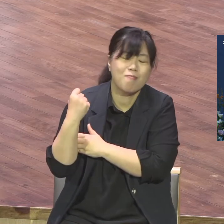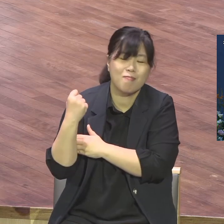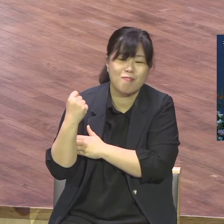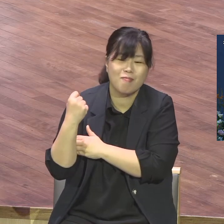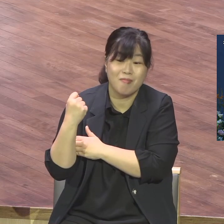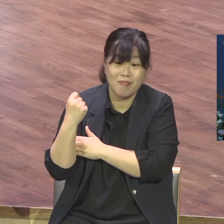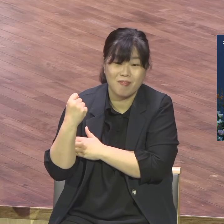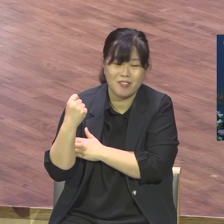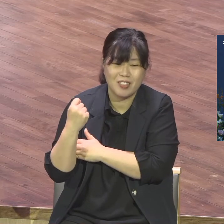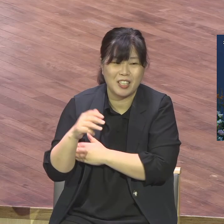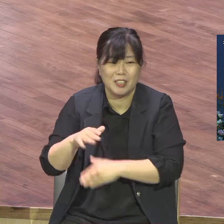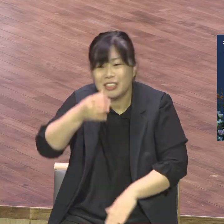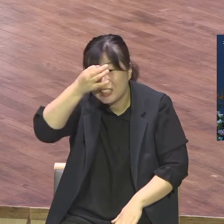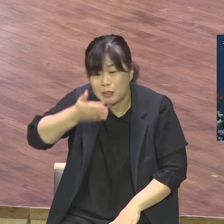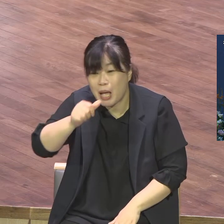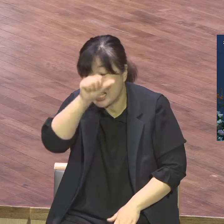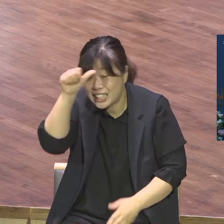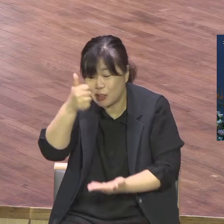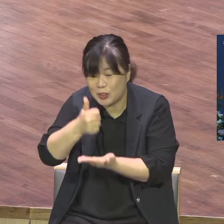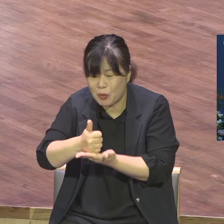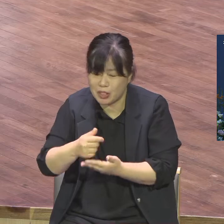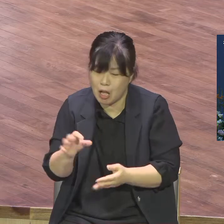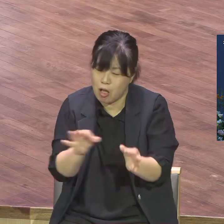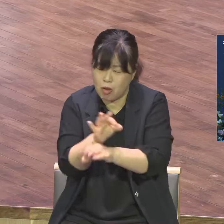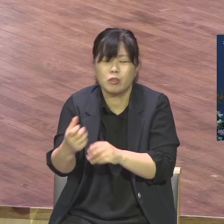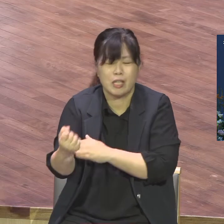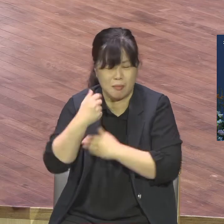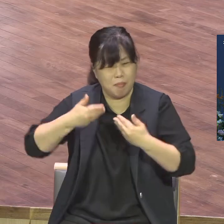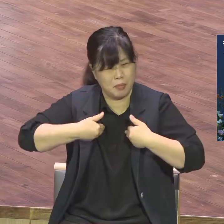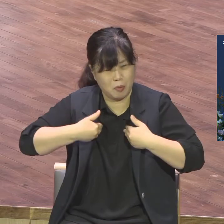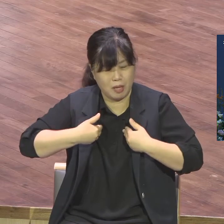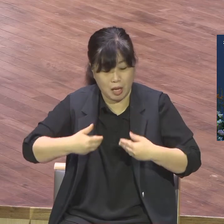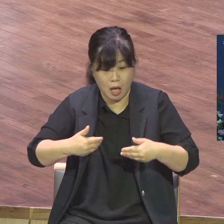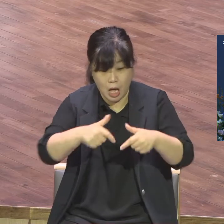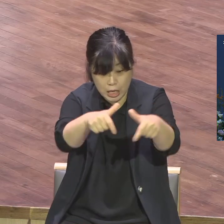기관을 맡았다 그 기관 부흥을 위해서 올인해야 됩니다.